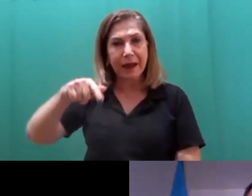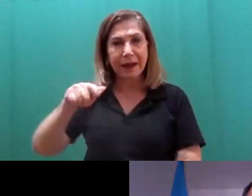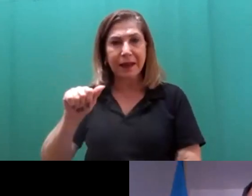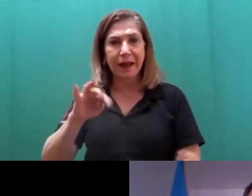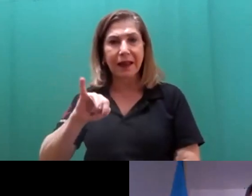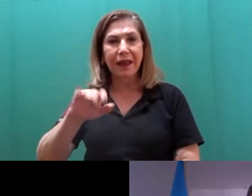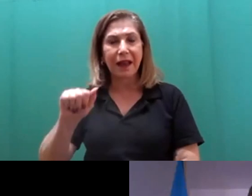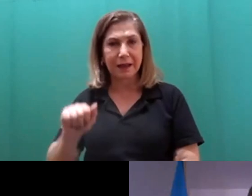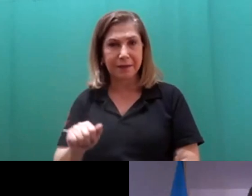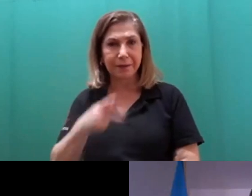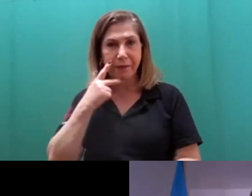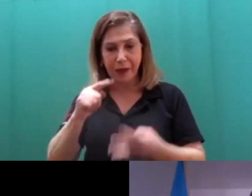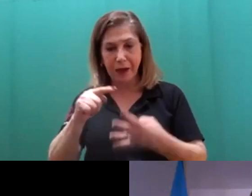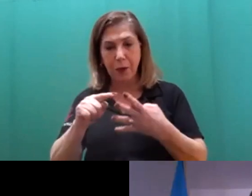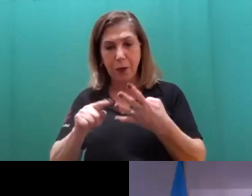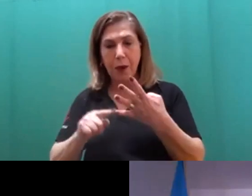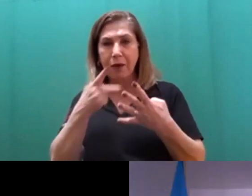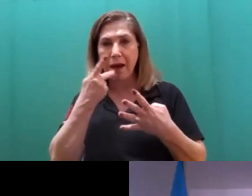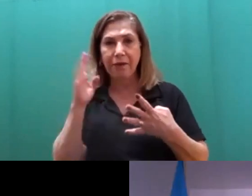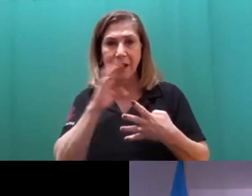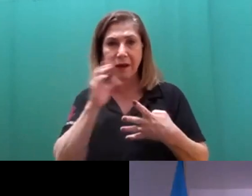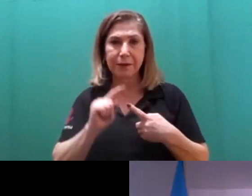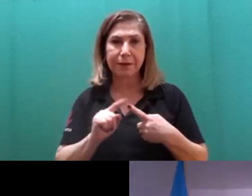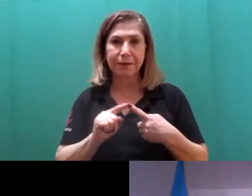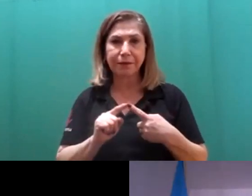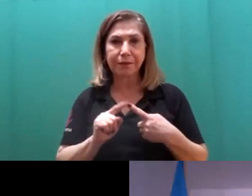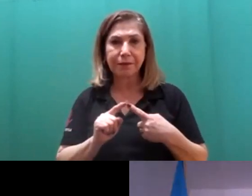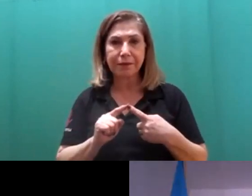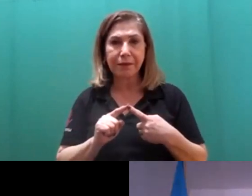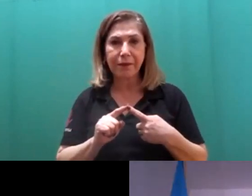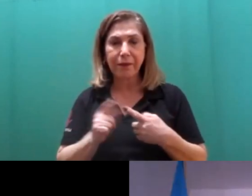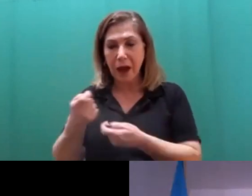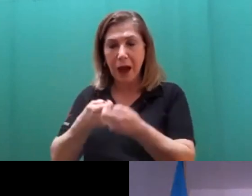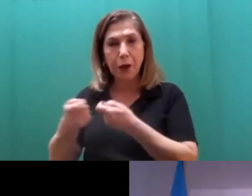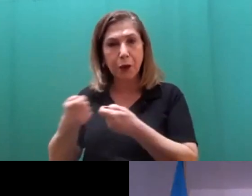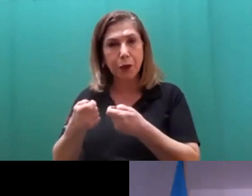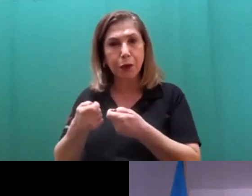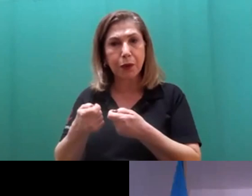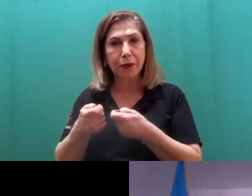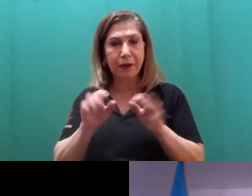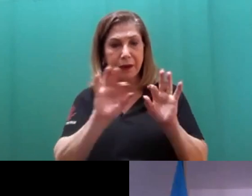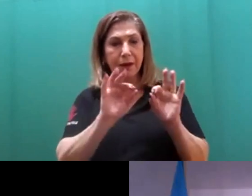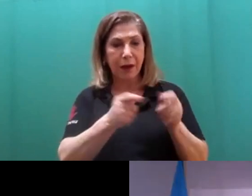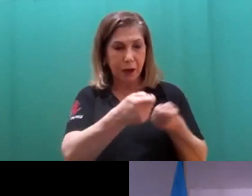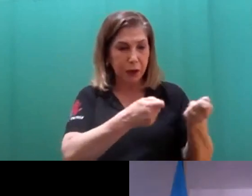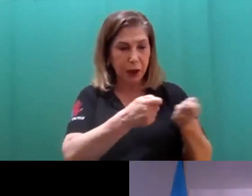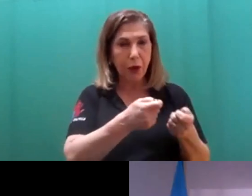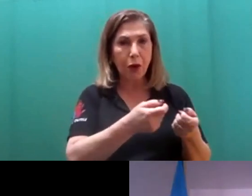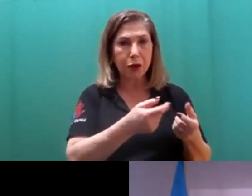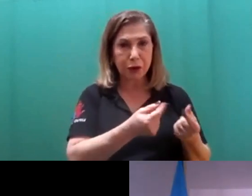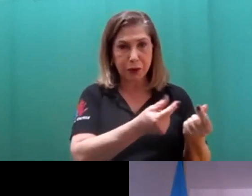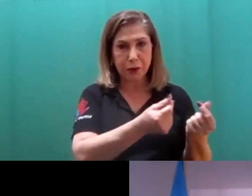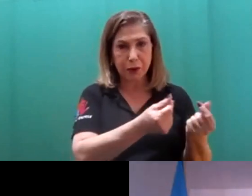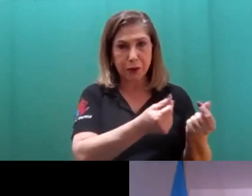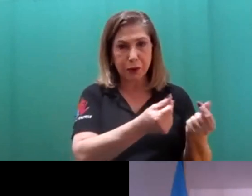quatro comentários rápidos. Primeiro, o agronegócio e a agricultura familiar